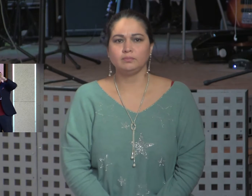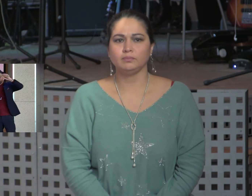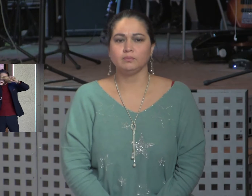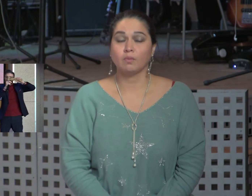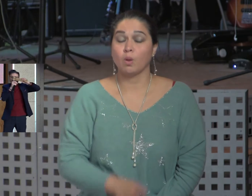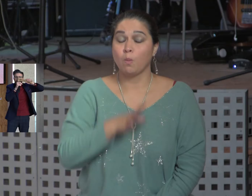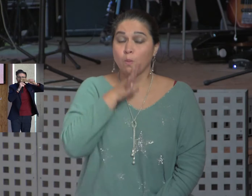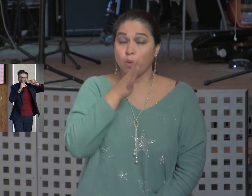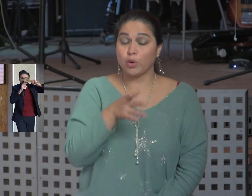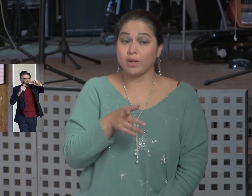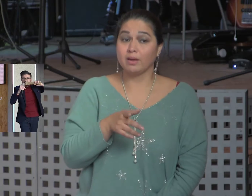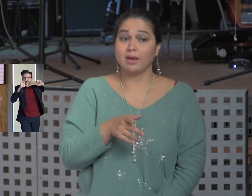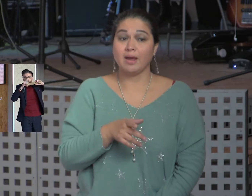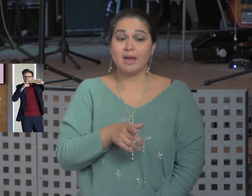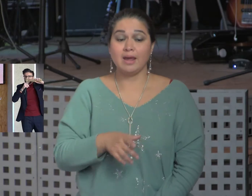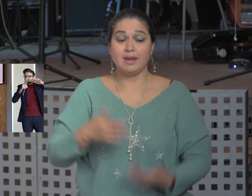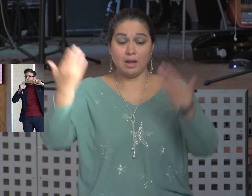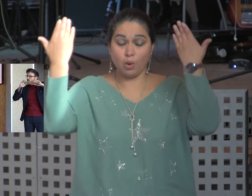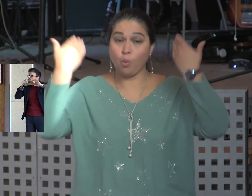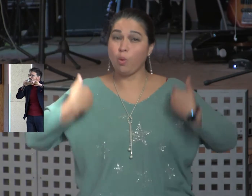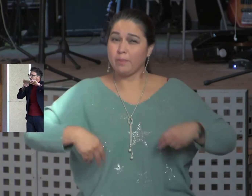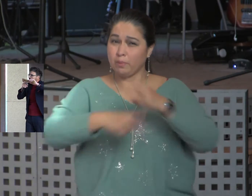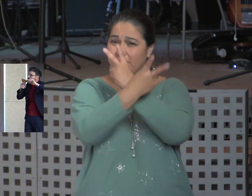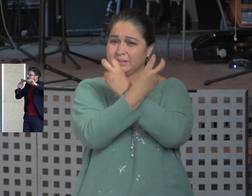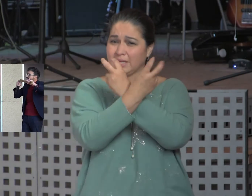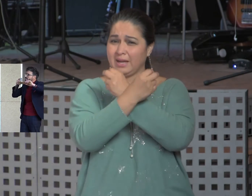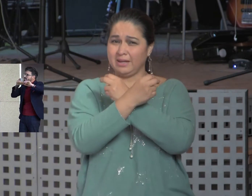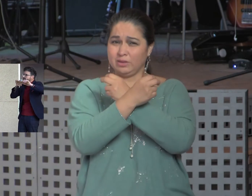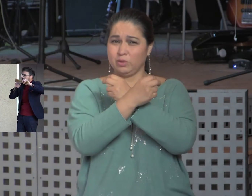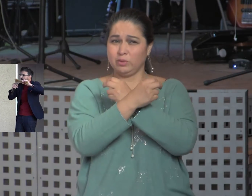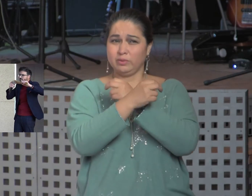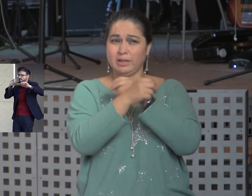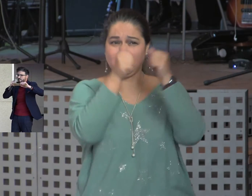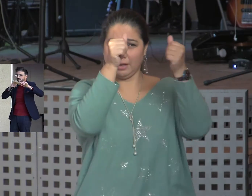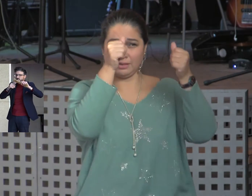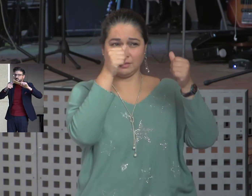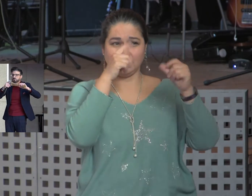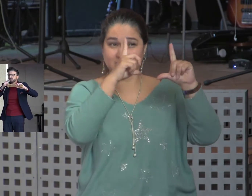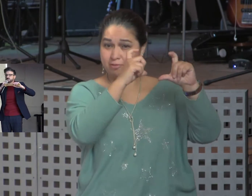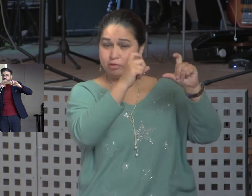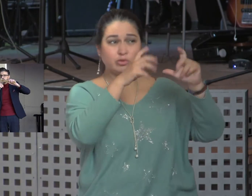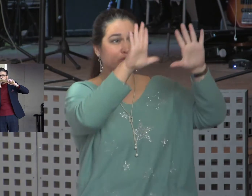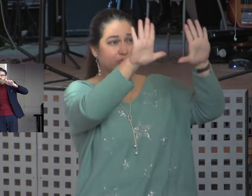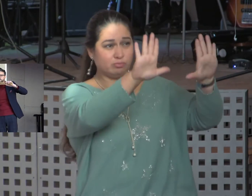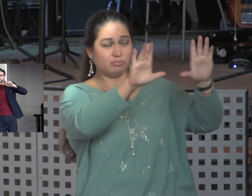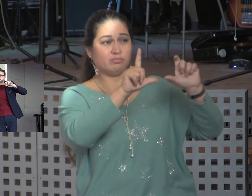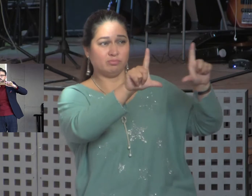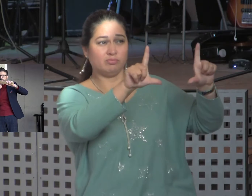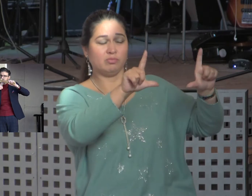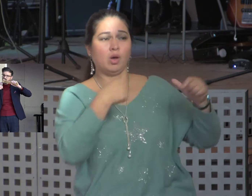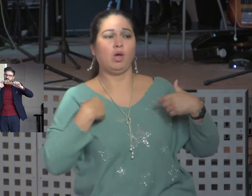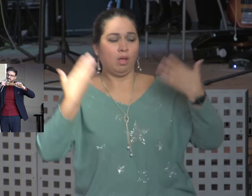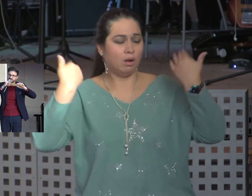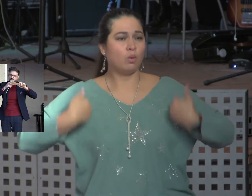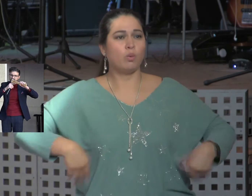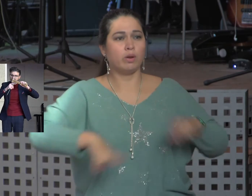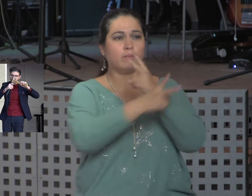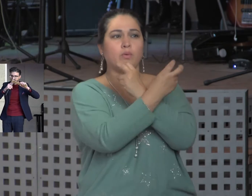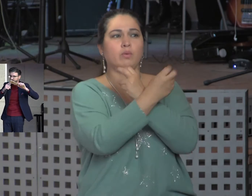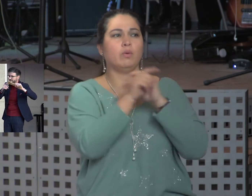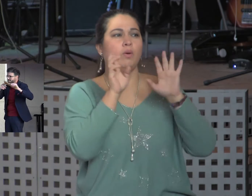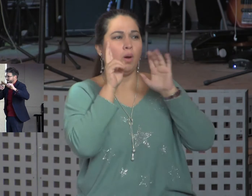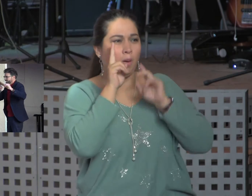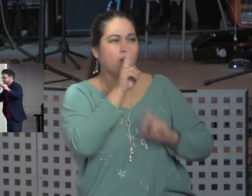Por fuera, el hueso posee como una membrana rígida, que no voy a decir cómo se llama porque te vas a